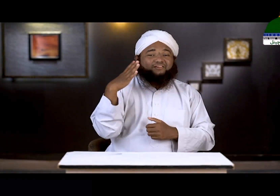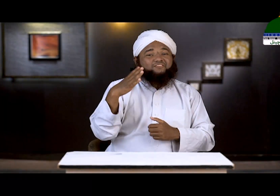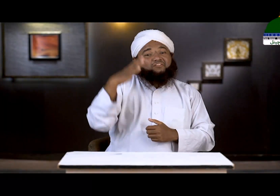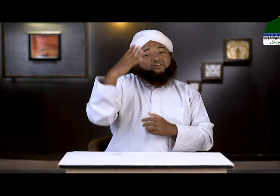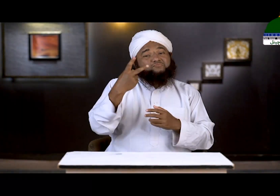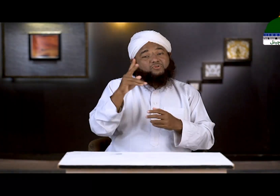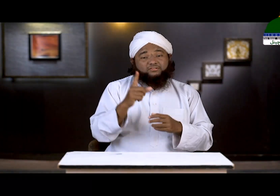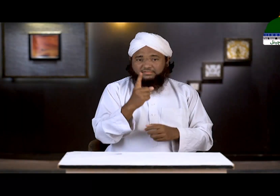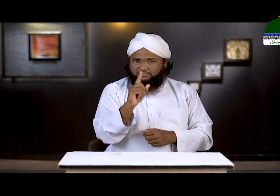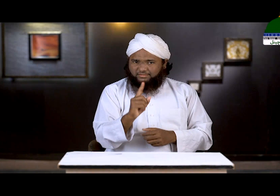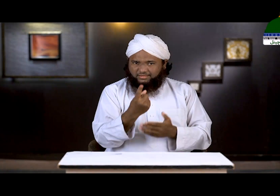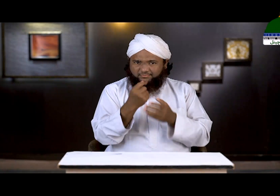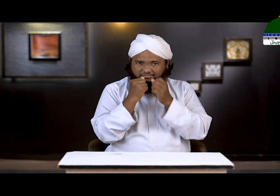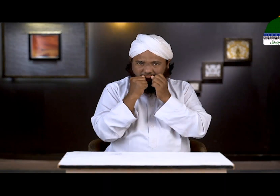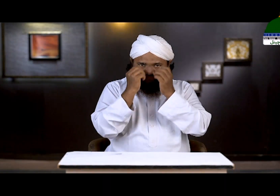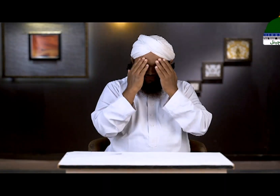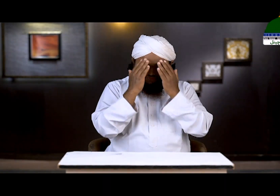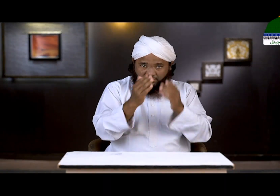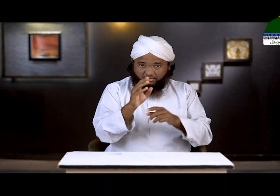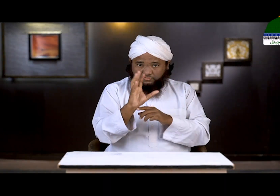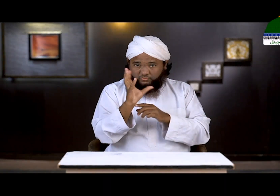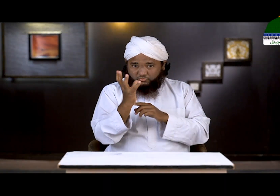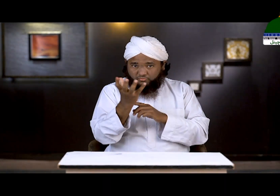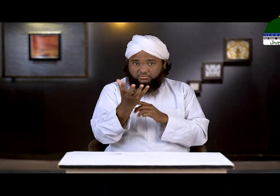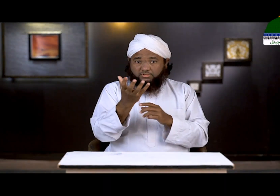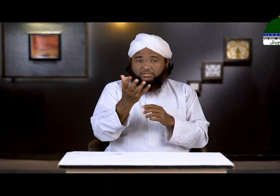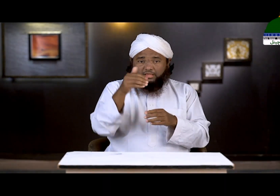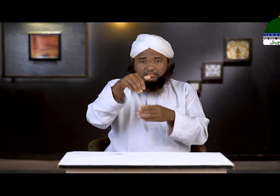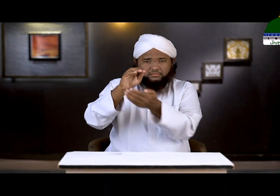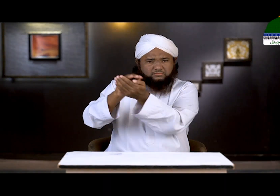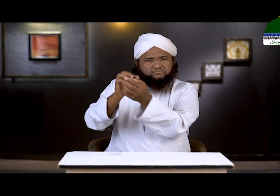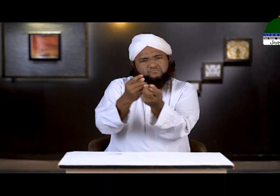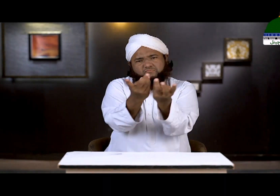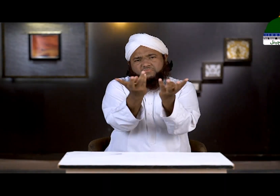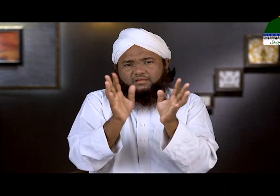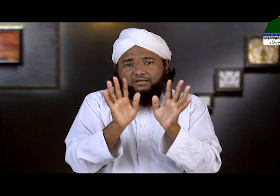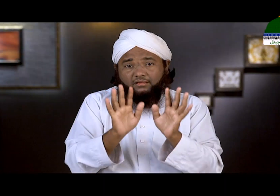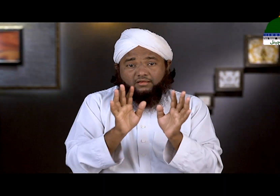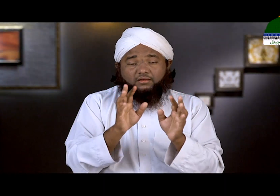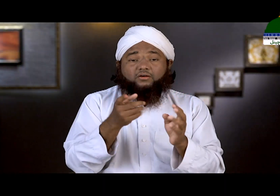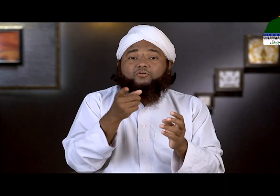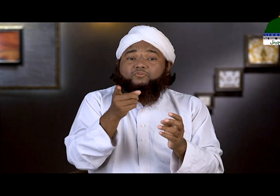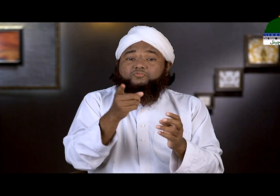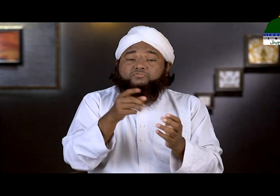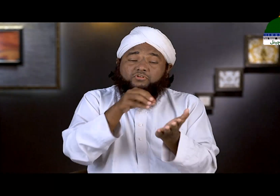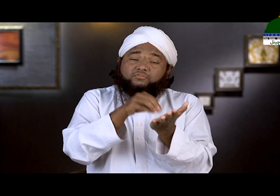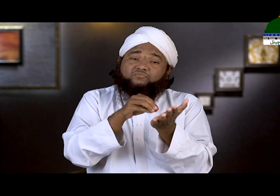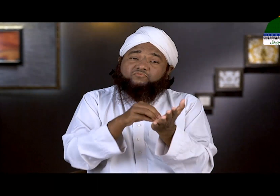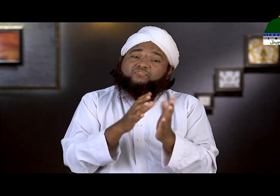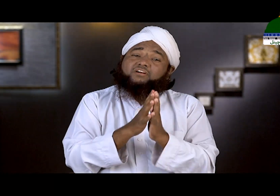پاک پڑھنا دنیا اور جو کچھ دنیا میں ہے سب سے بہتر ہے، دونوں جہان کے لیے کافی ہے۔ حضرت